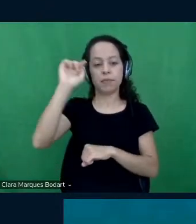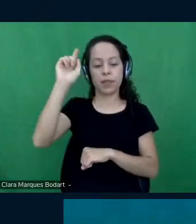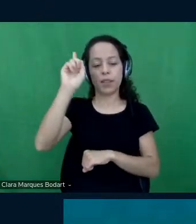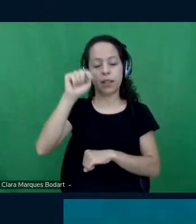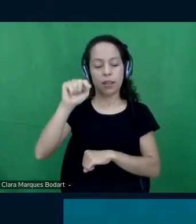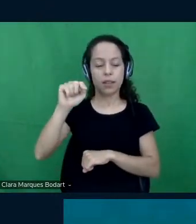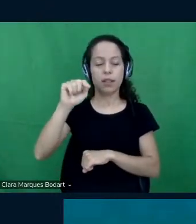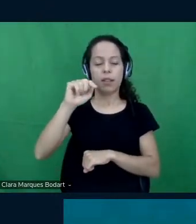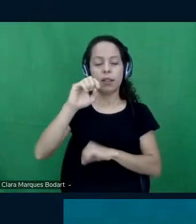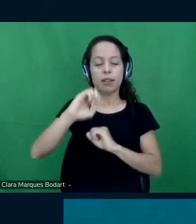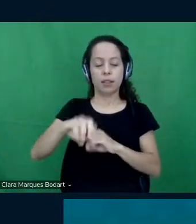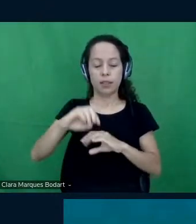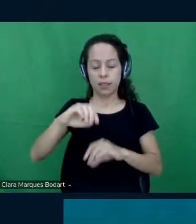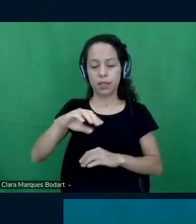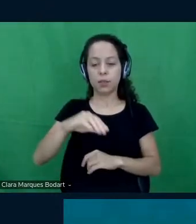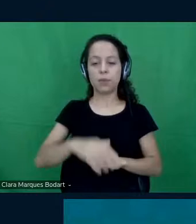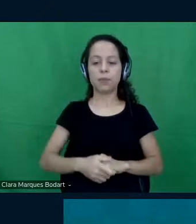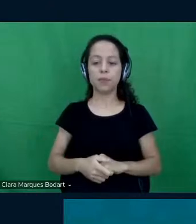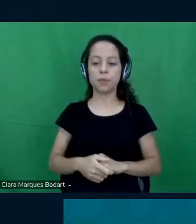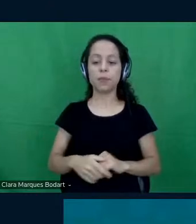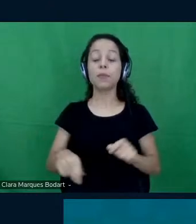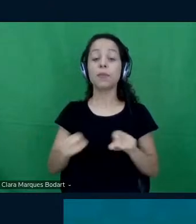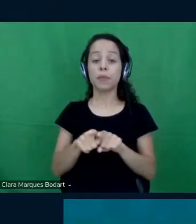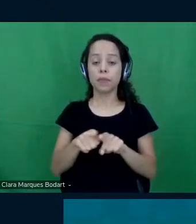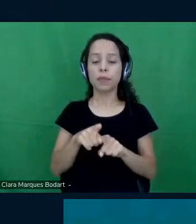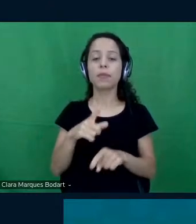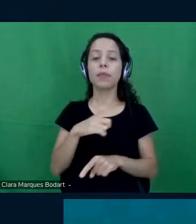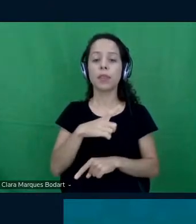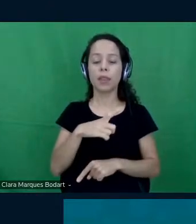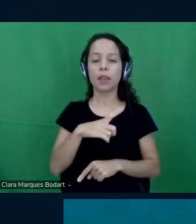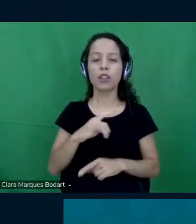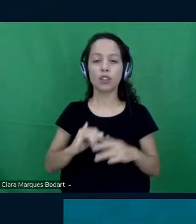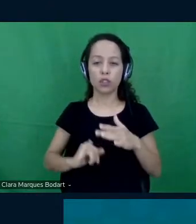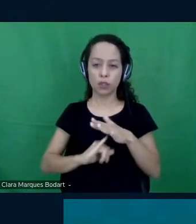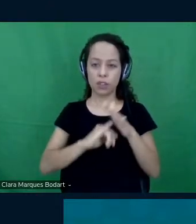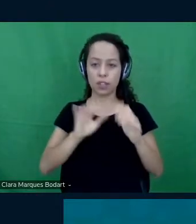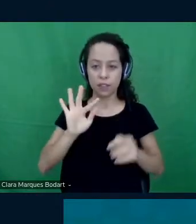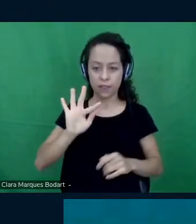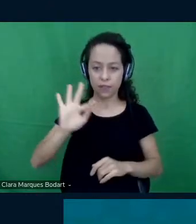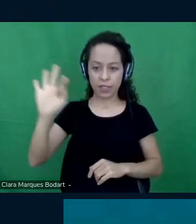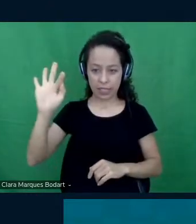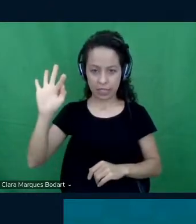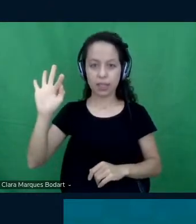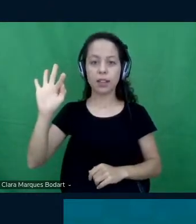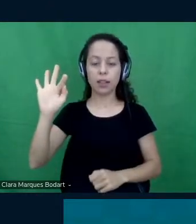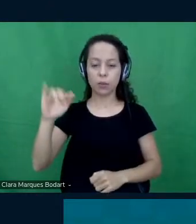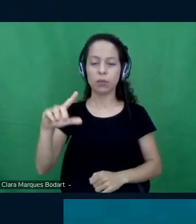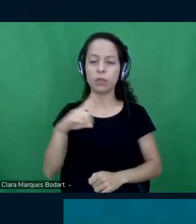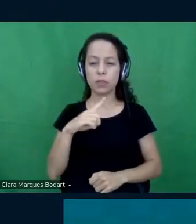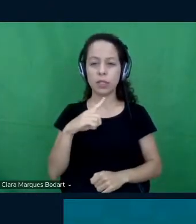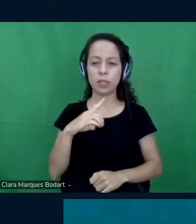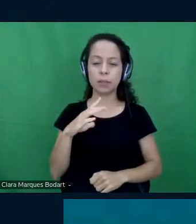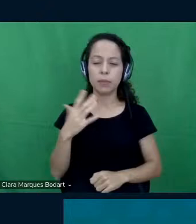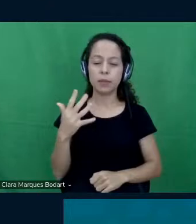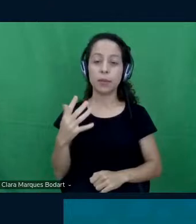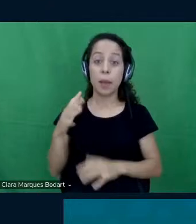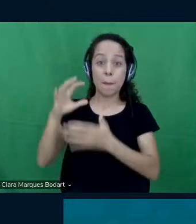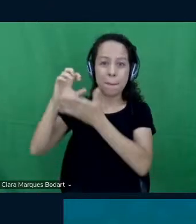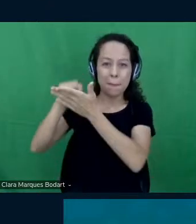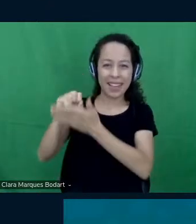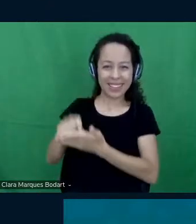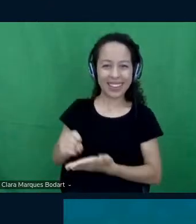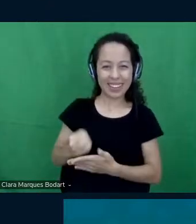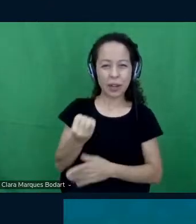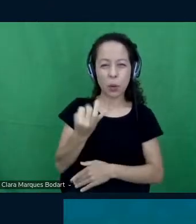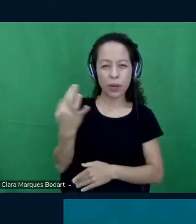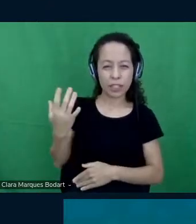mencionei. E nós temos a rede federal, que ocupa em torno de 4% do total de matrículas